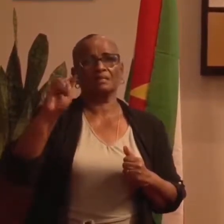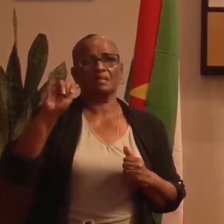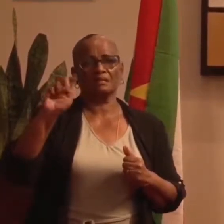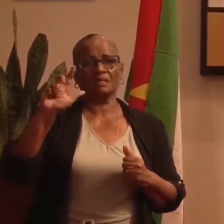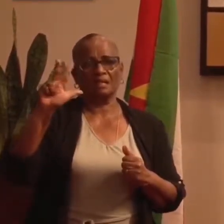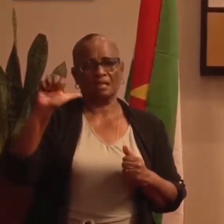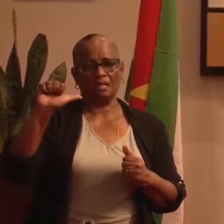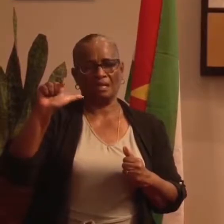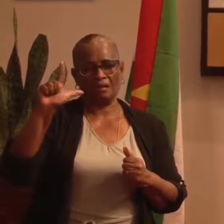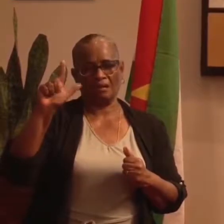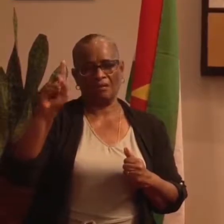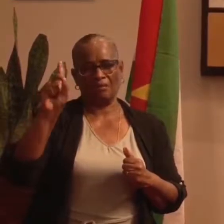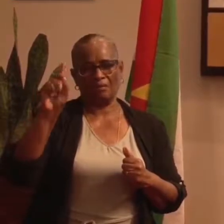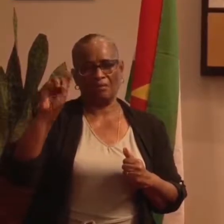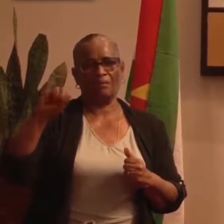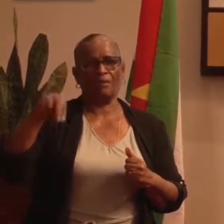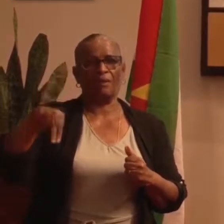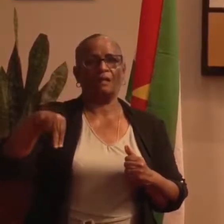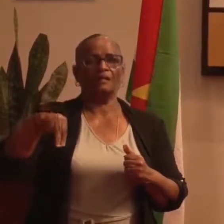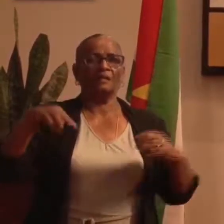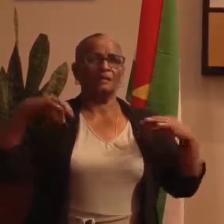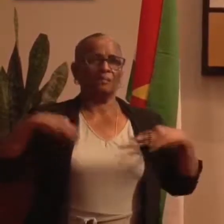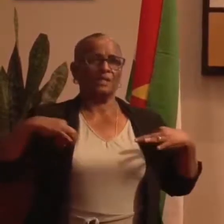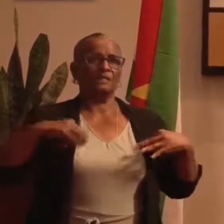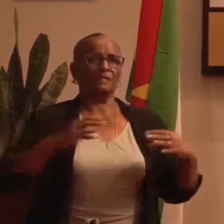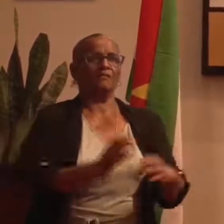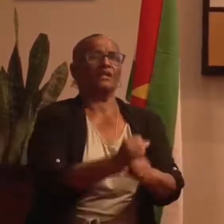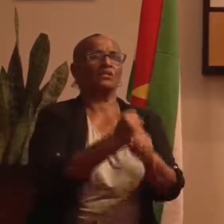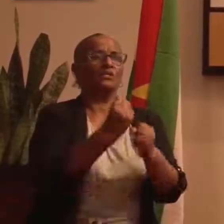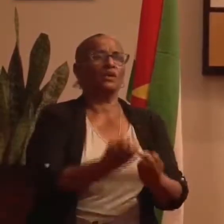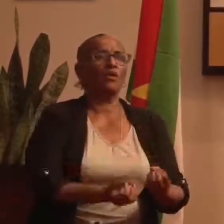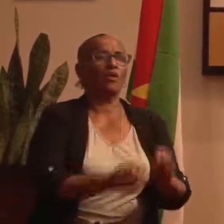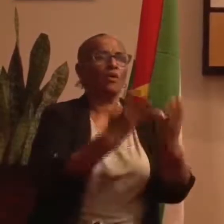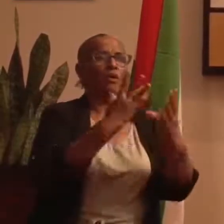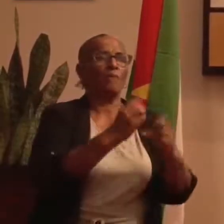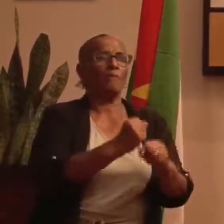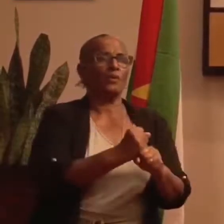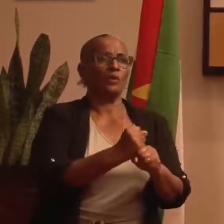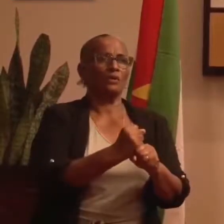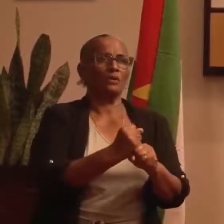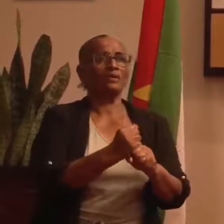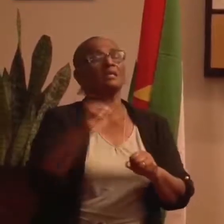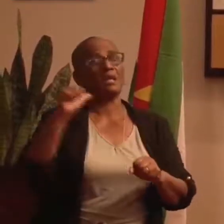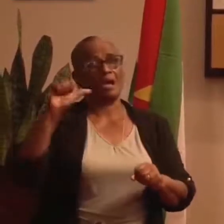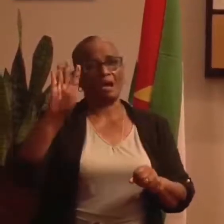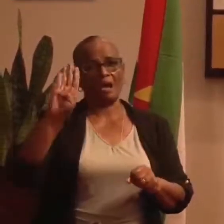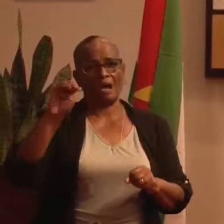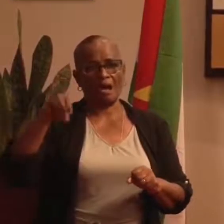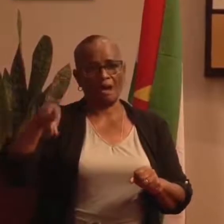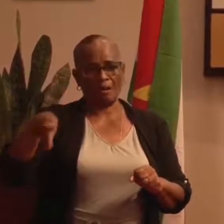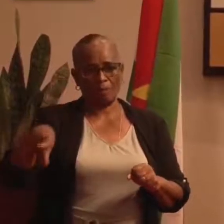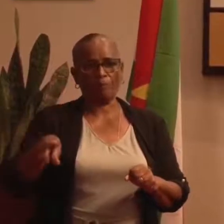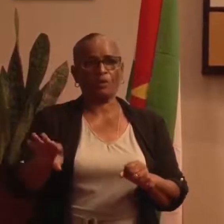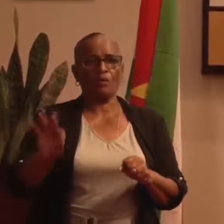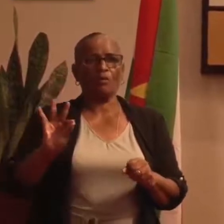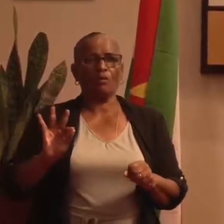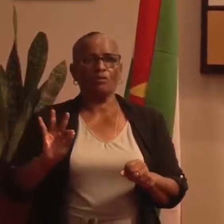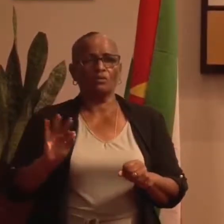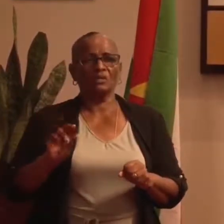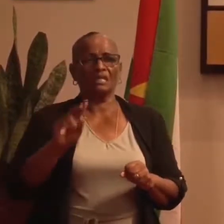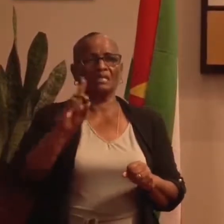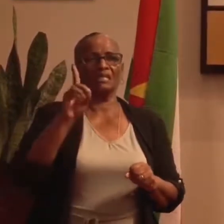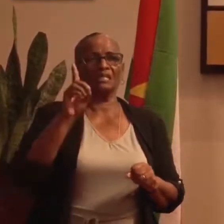12, ministerie van Natuurlijke Hulpbronnen, dus van, gaat bij naar de ABOP. En daar hebben we